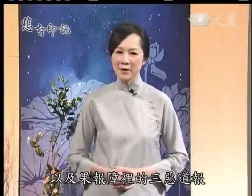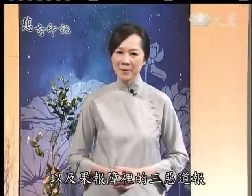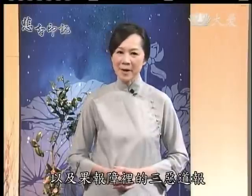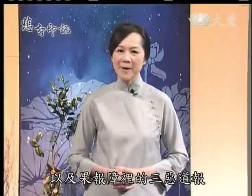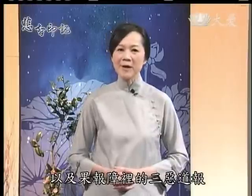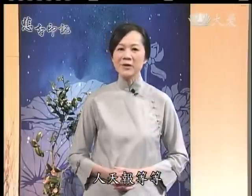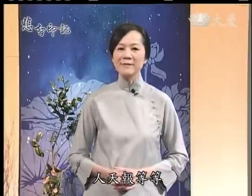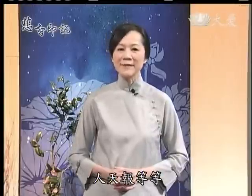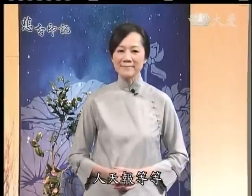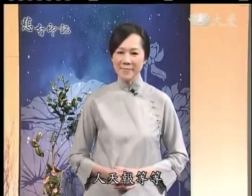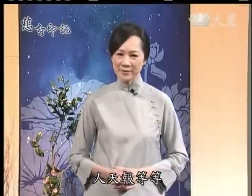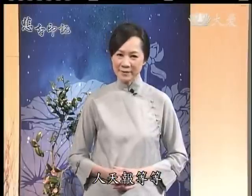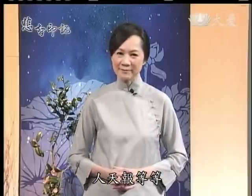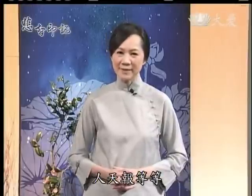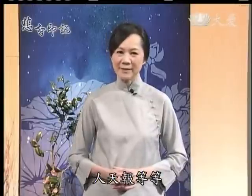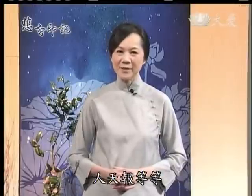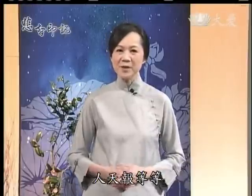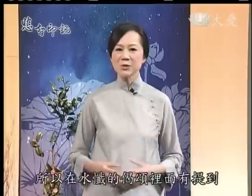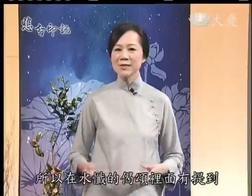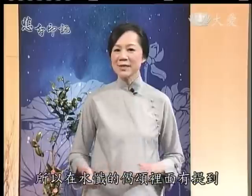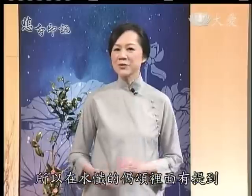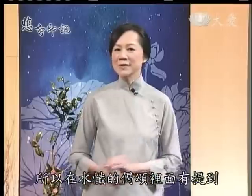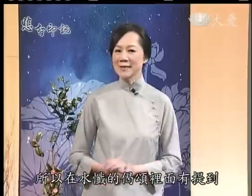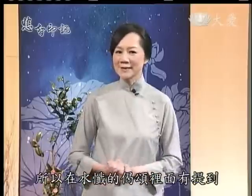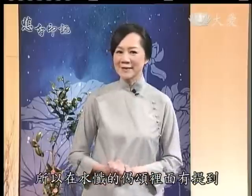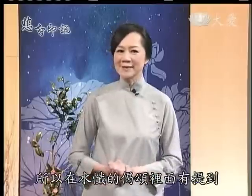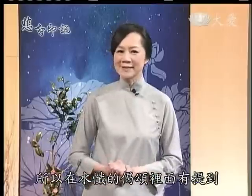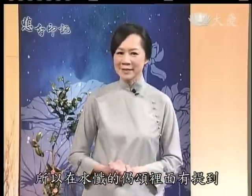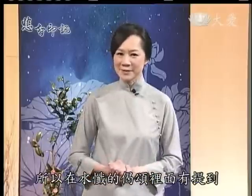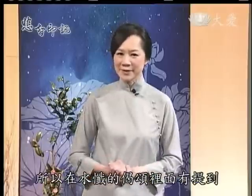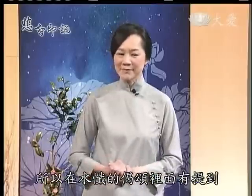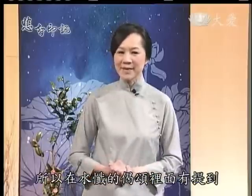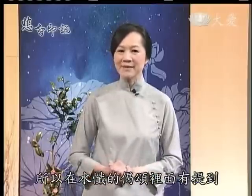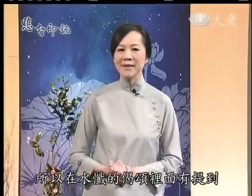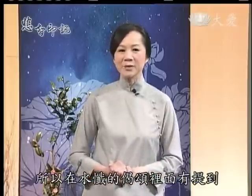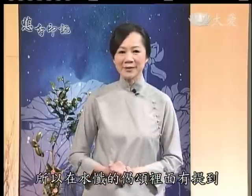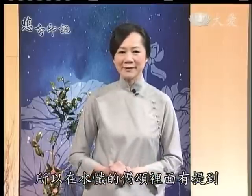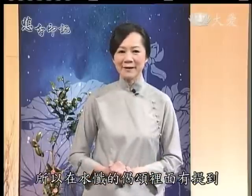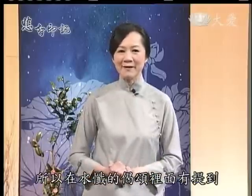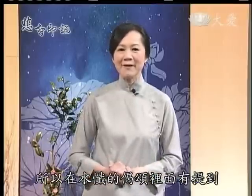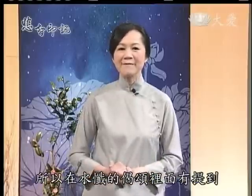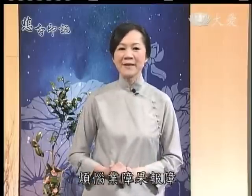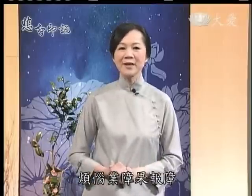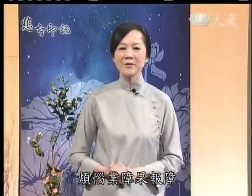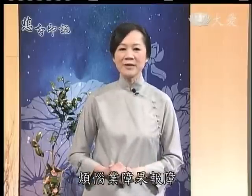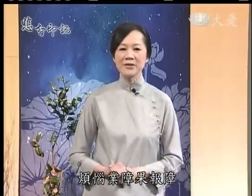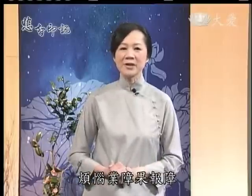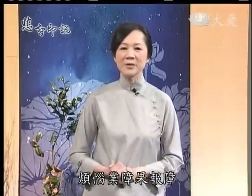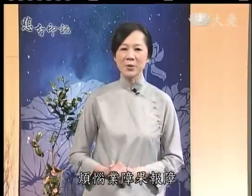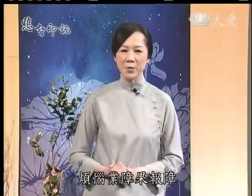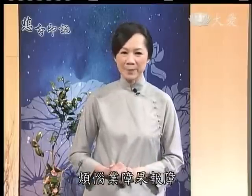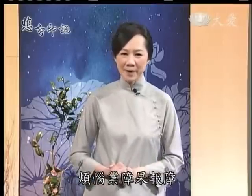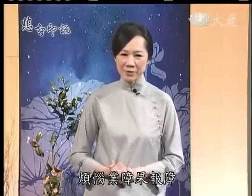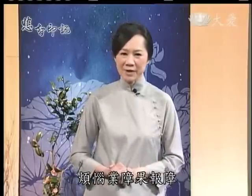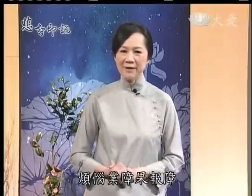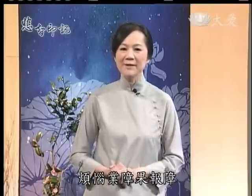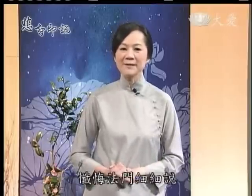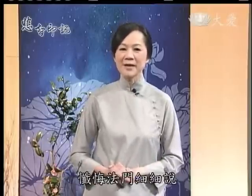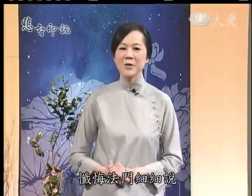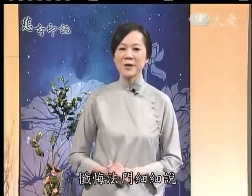道报、人天报等等。所以在水忏的寄送里面有提到烦恼业障果报障忏